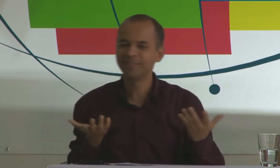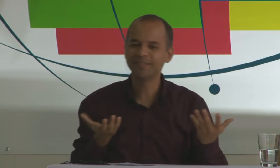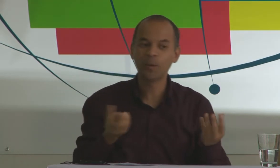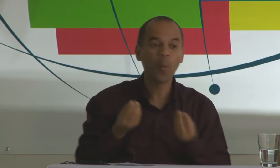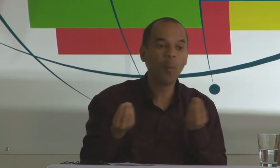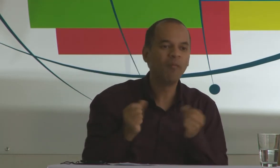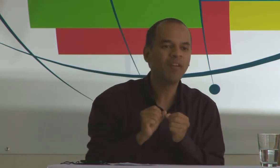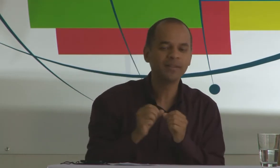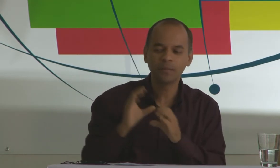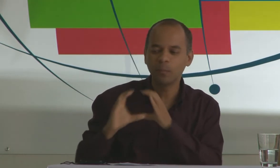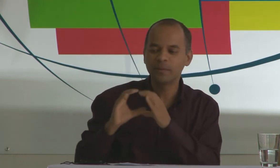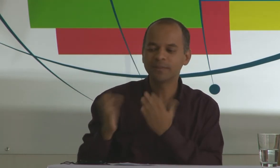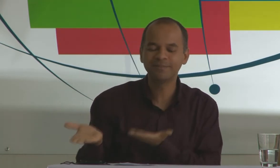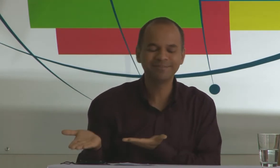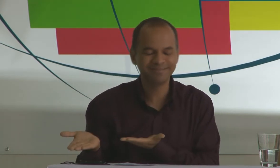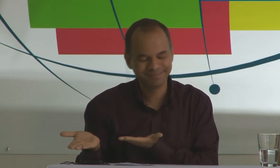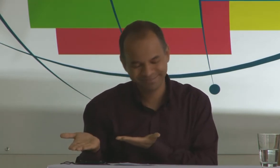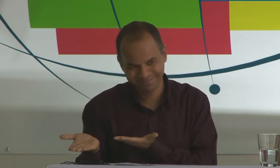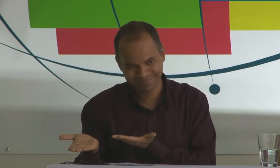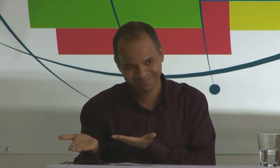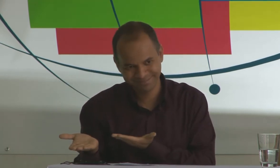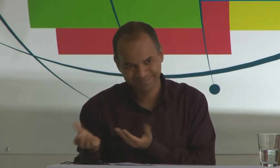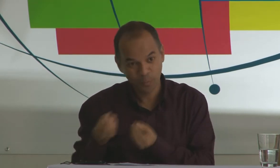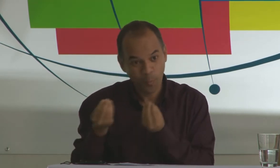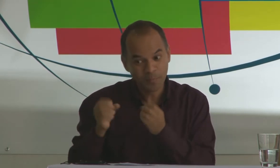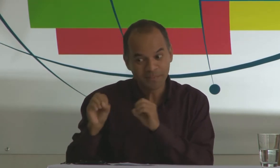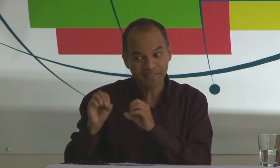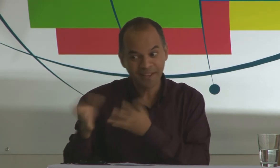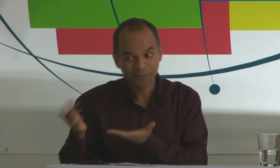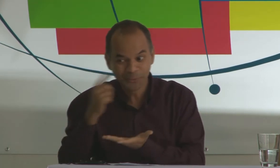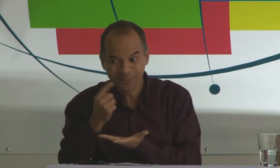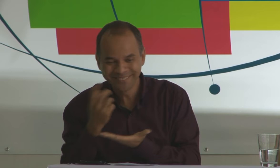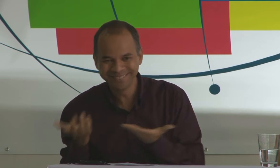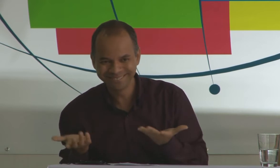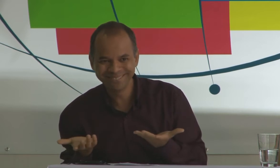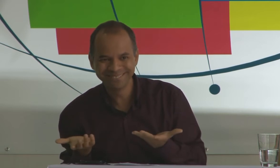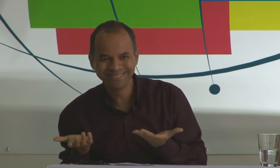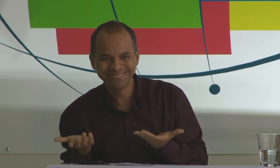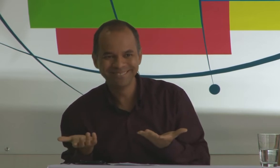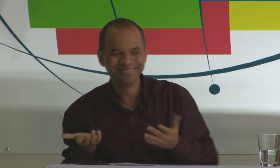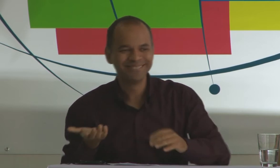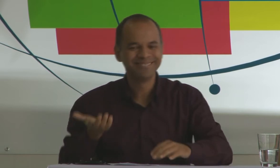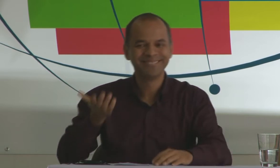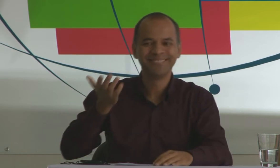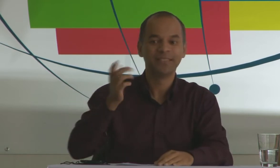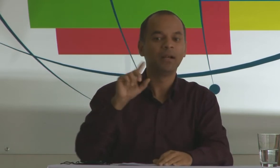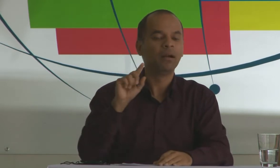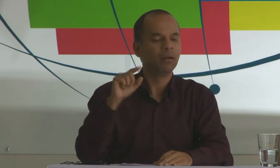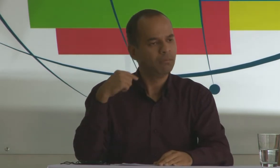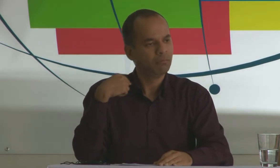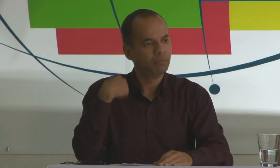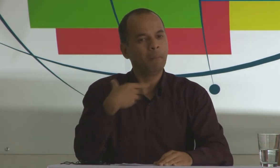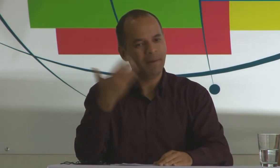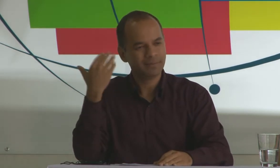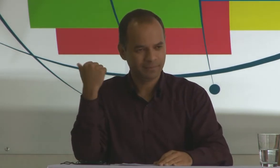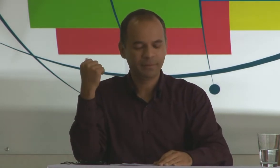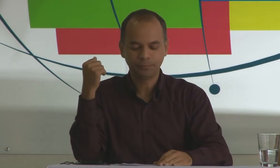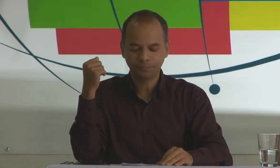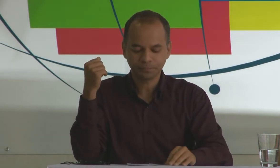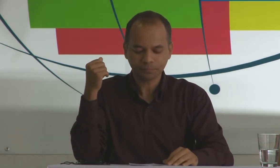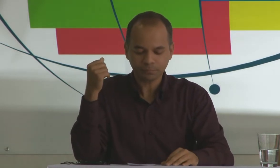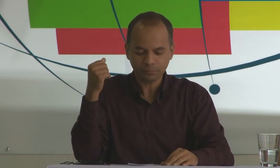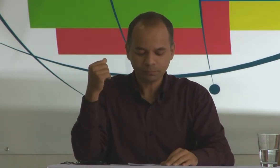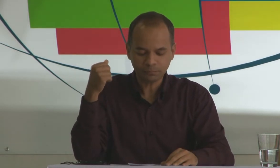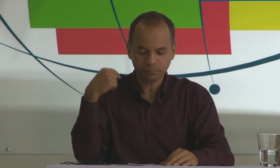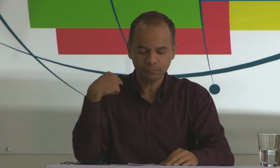que, por exemplo, quando ele descobre que o aluno é surdo, como é que ele vai lidar com essa questão? Ele já tem que ter em mente que essa relação de ensino-aprendizagem, ela vai se dar